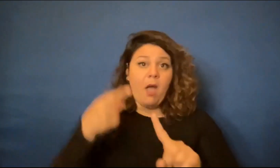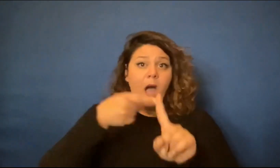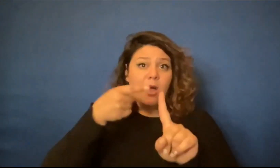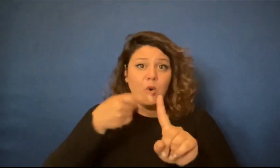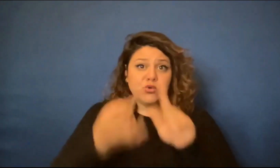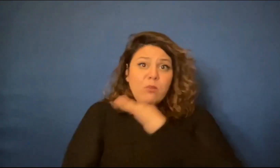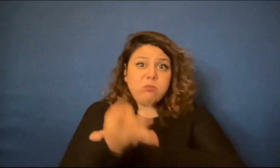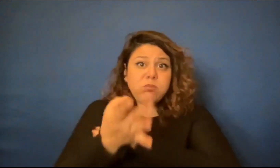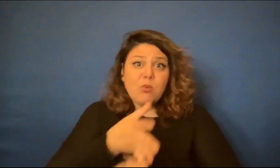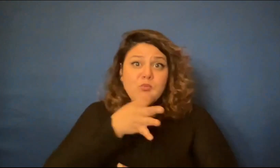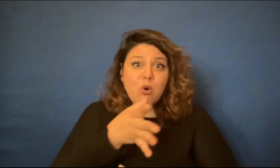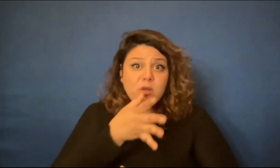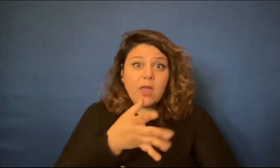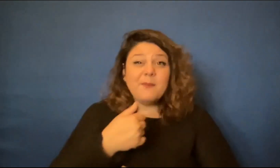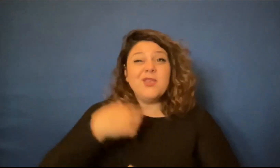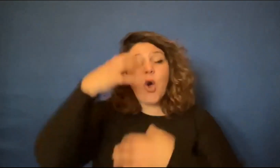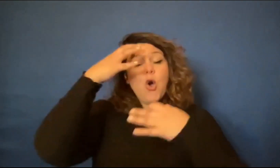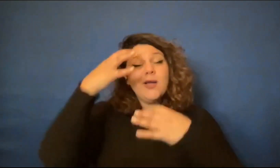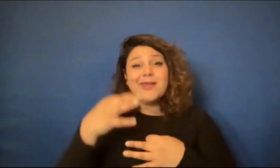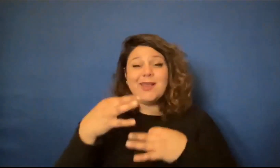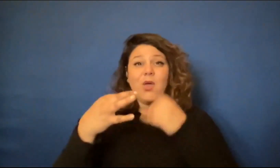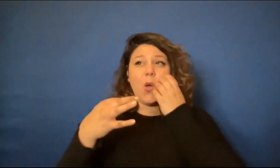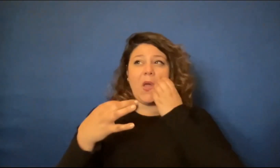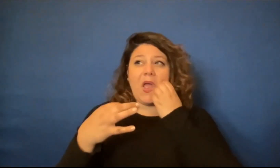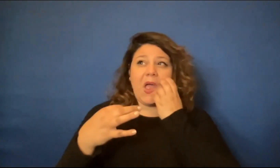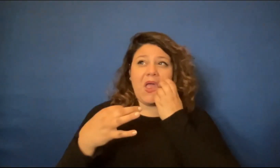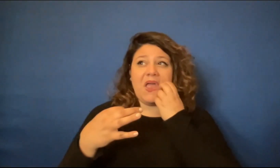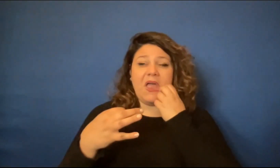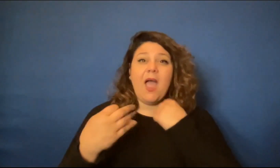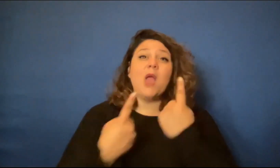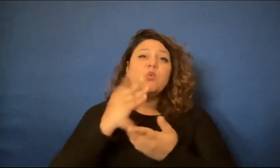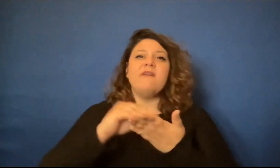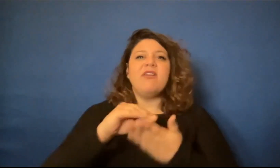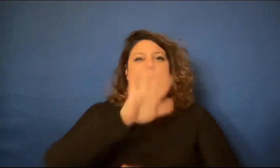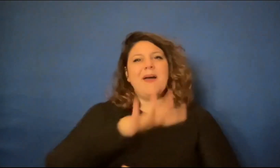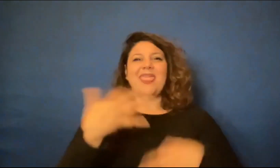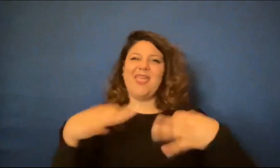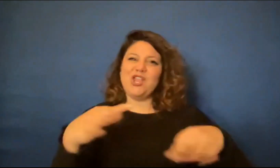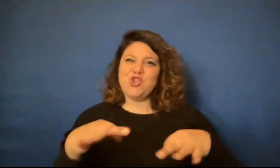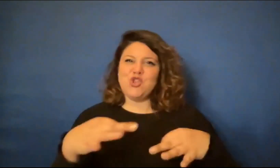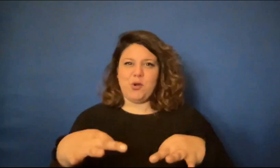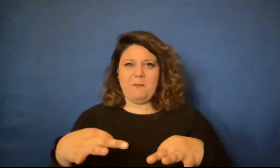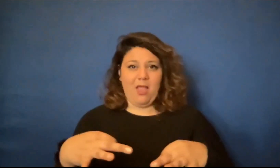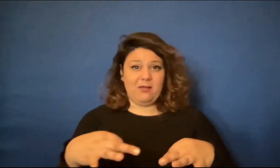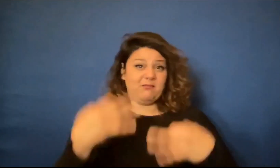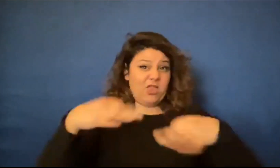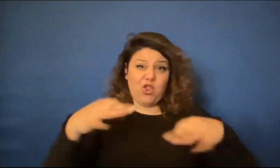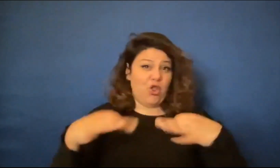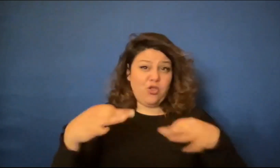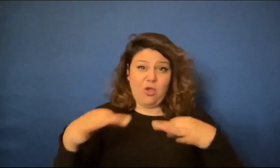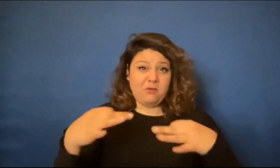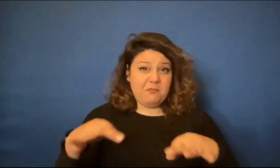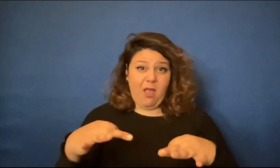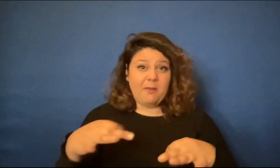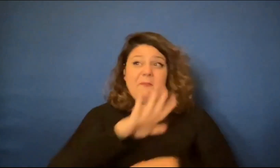yo creo que a veces no se aflora. ¿Y no se aflora por qué? Pues porque se normaliza. Se normaliza que haya